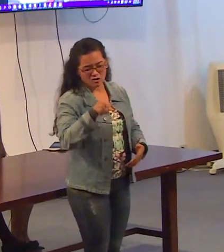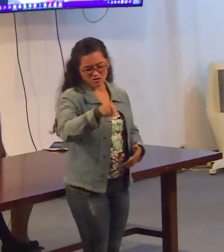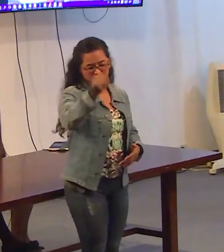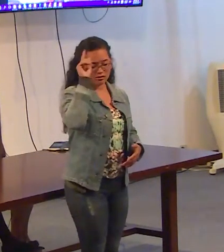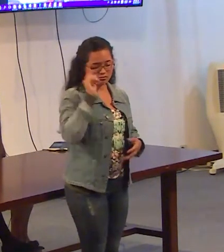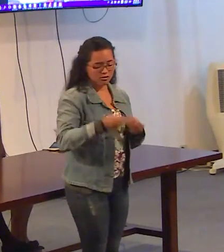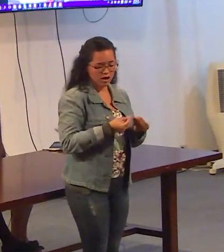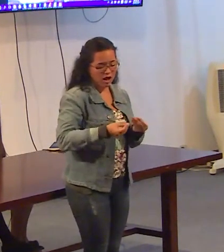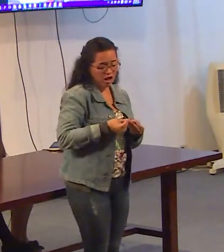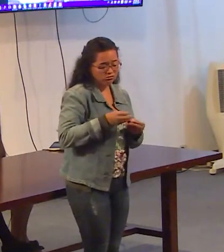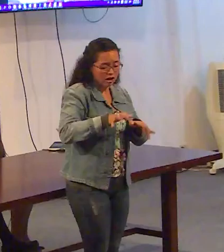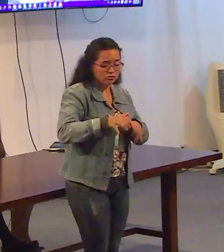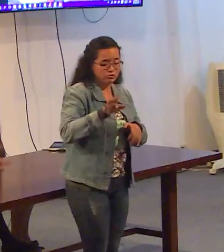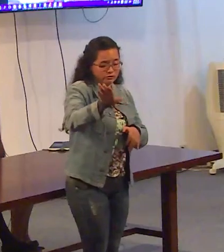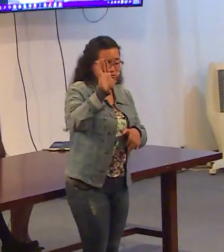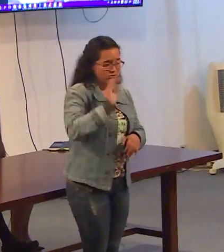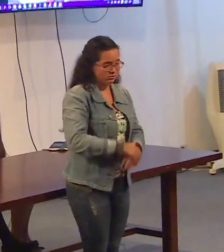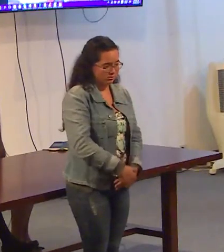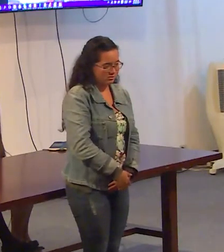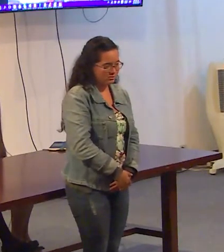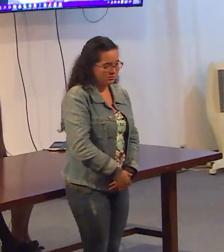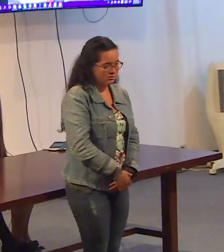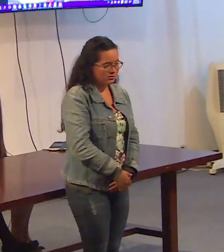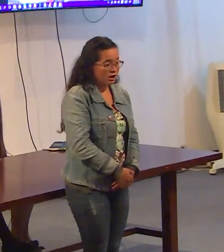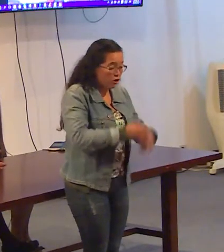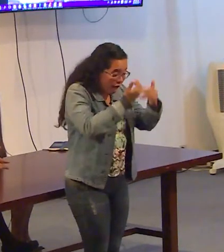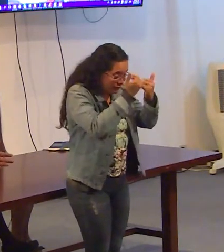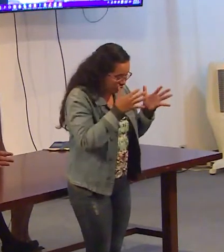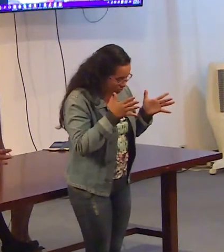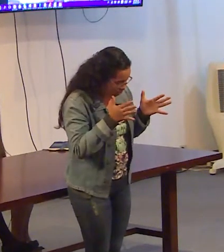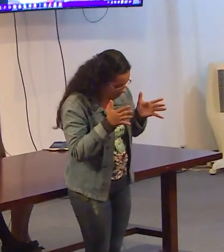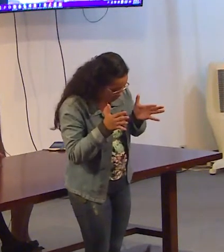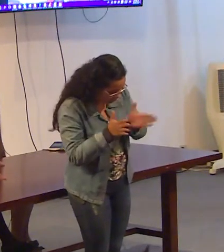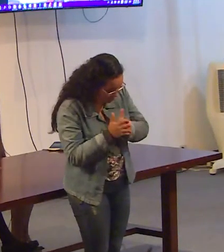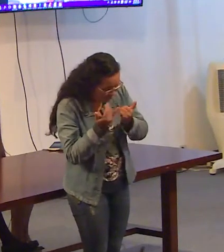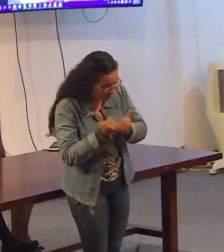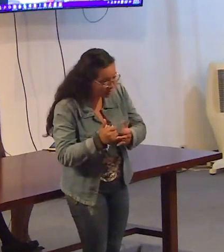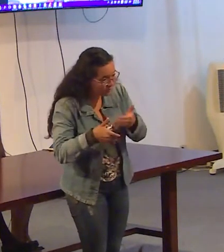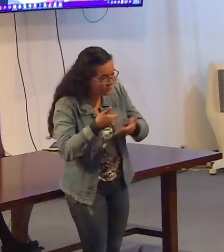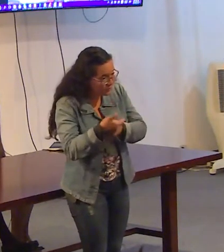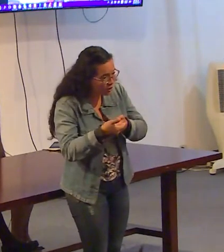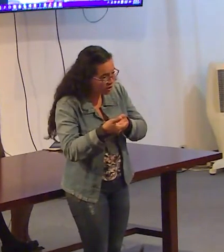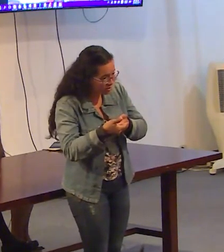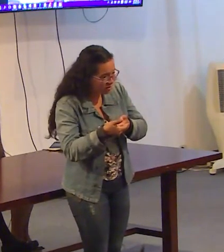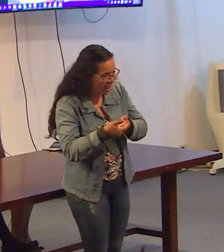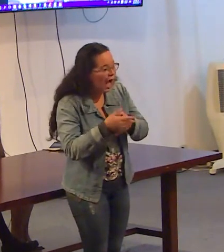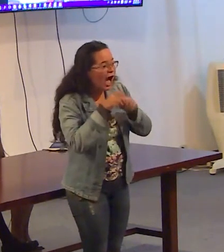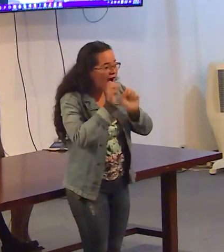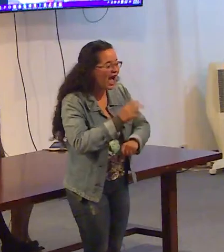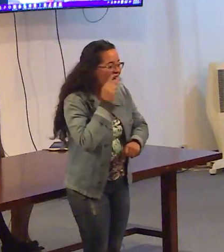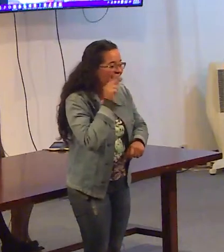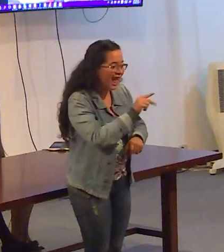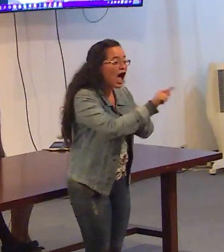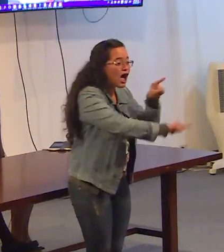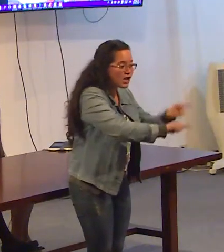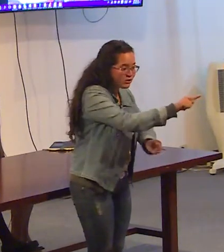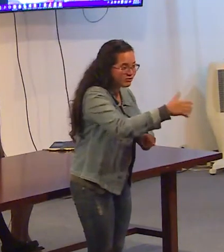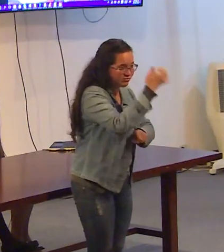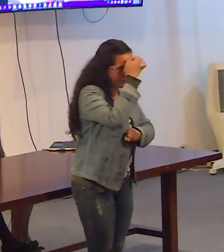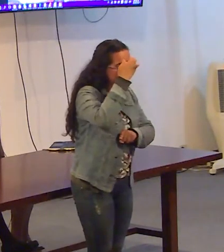desarrollen las actividades ustedes. Al finalizar el proceso y en el transcurso del mismo, pudimos ver que habían